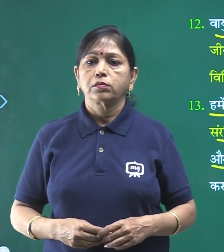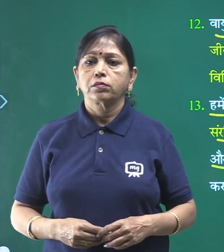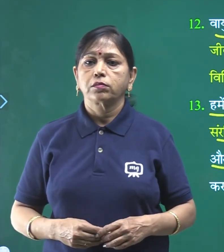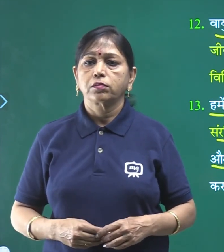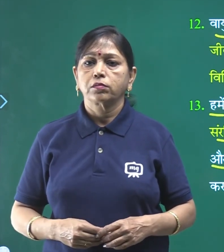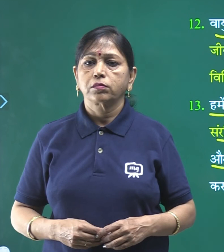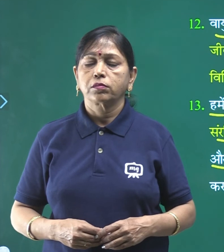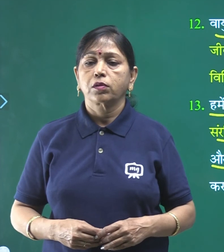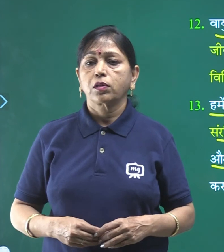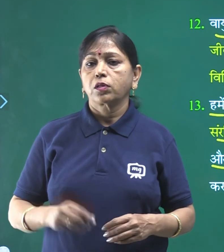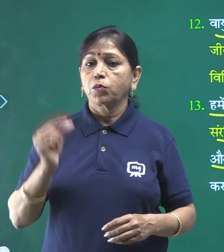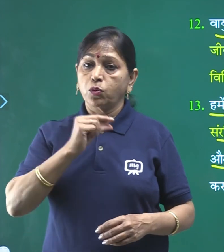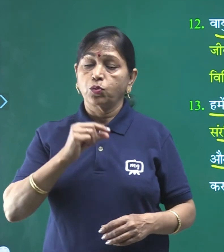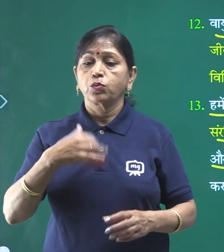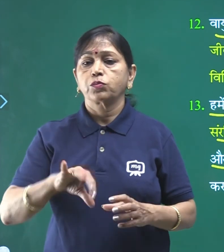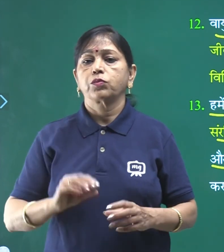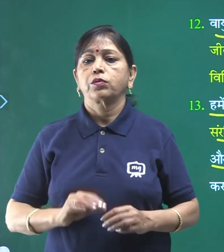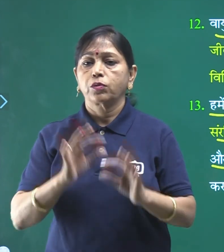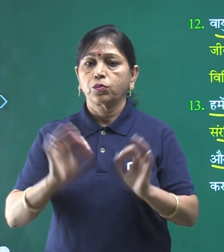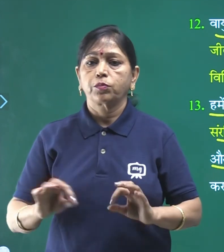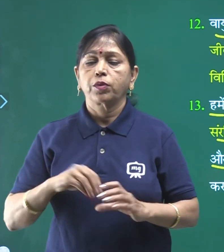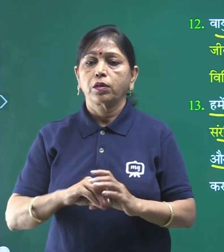संपोषणीय रूपों में में